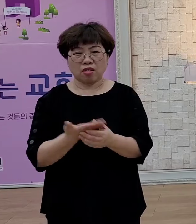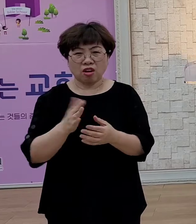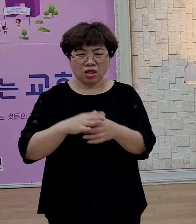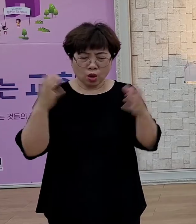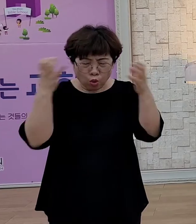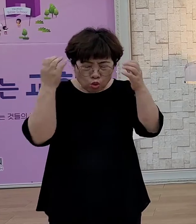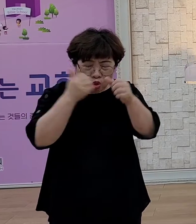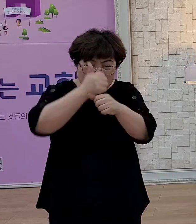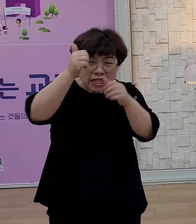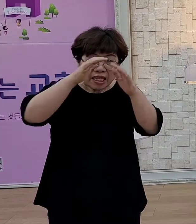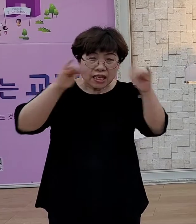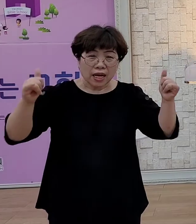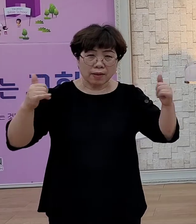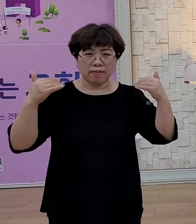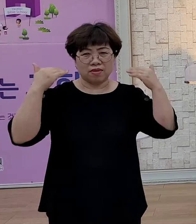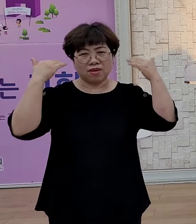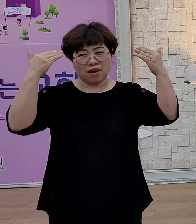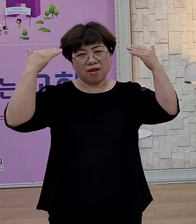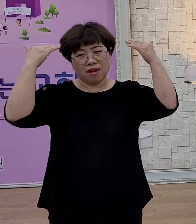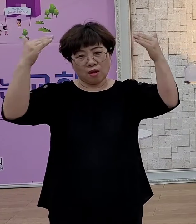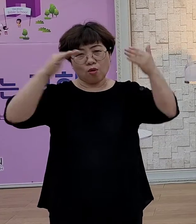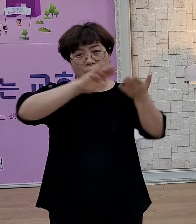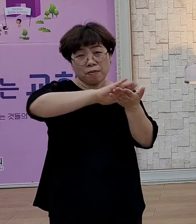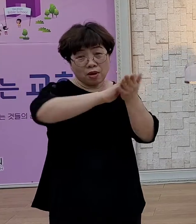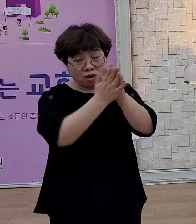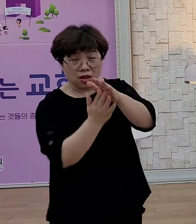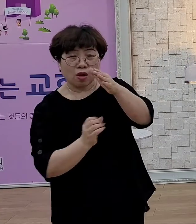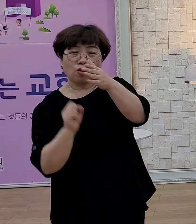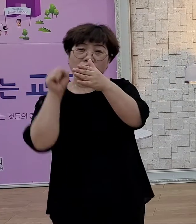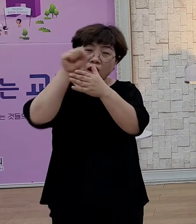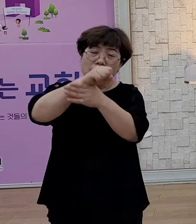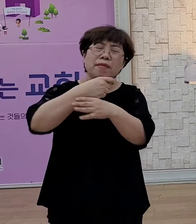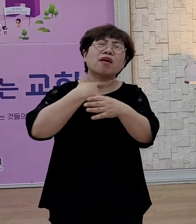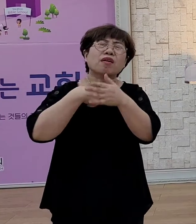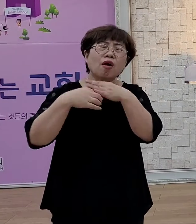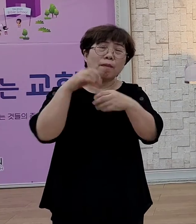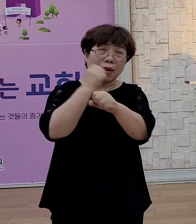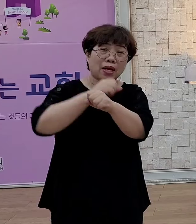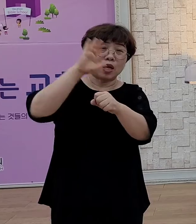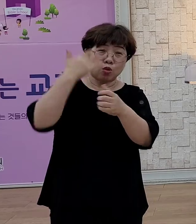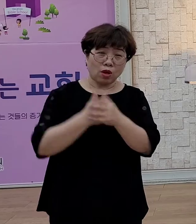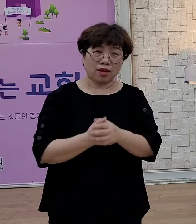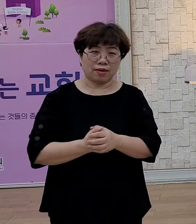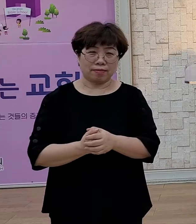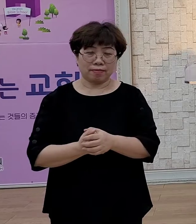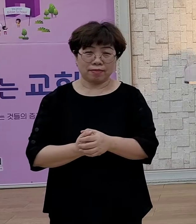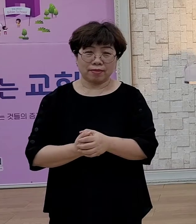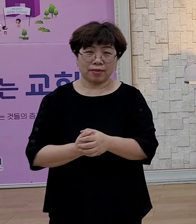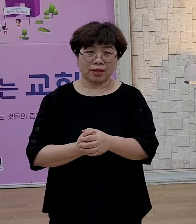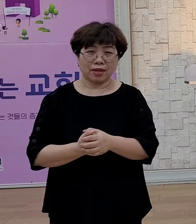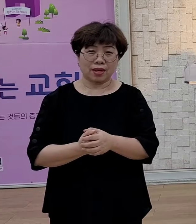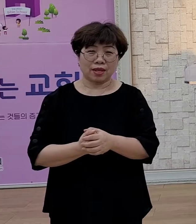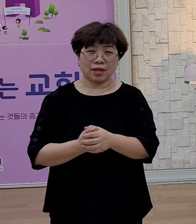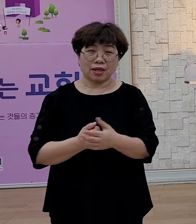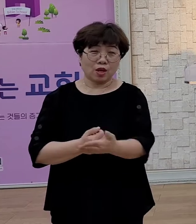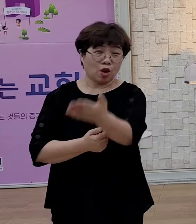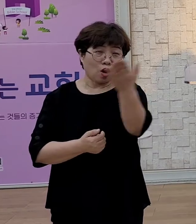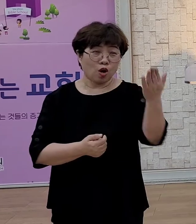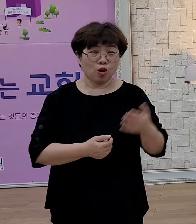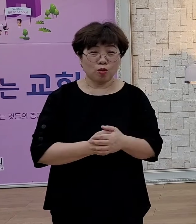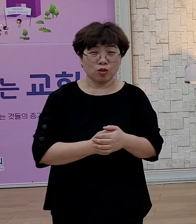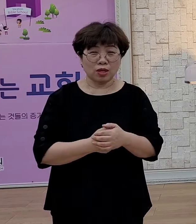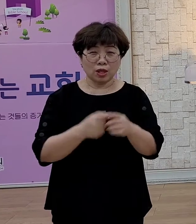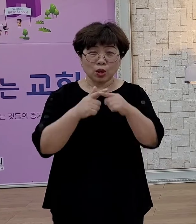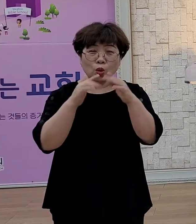이겨낸 사람은 성장하고 변화되고 열매를 맺는다. 제가 이 교회 여러분이 증거예요. 여기서도